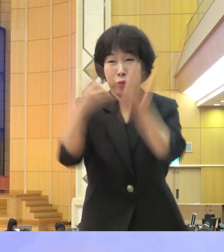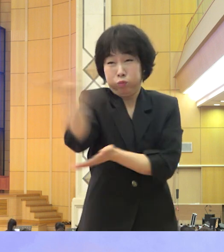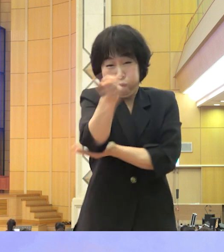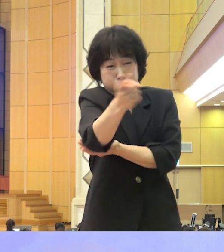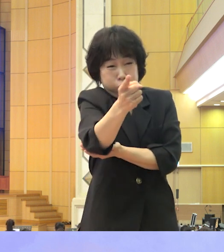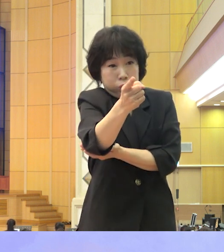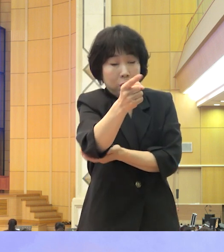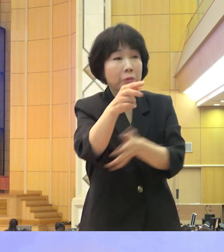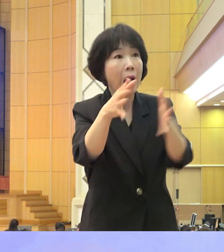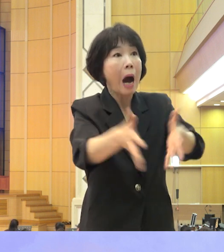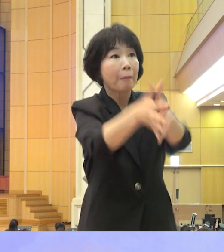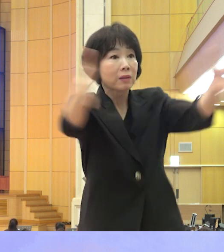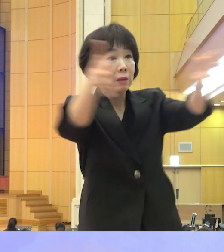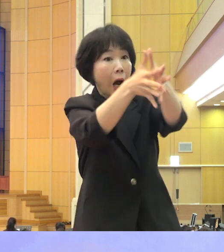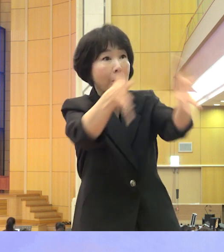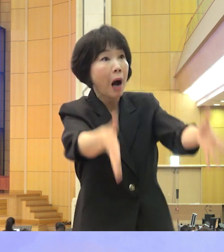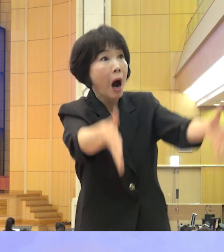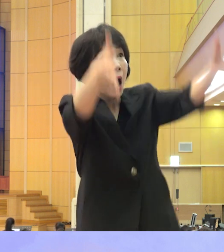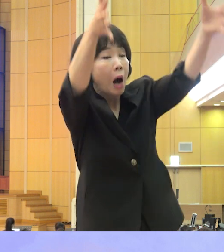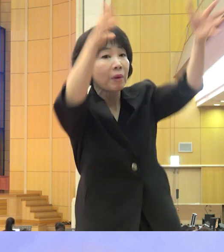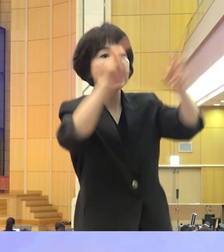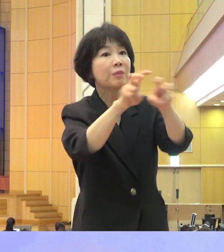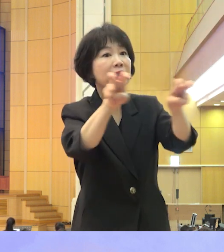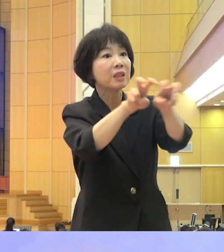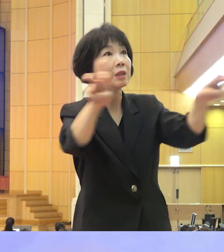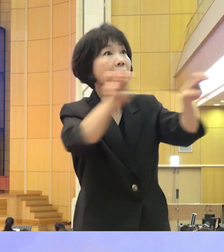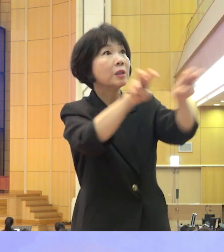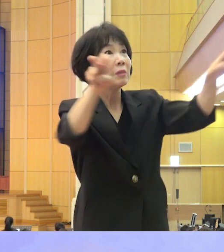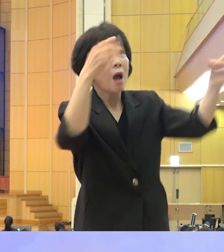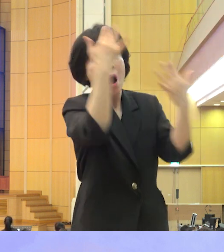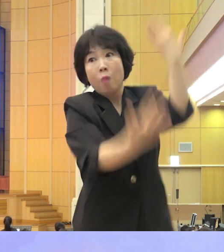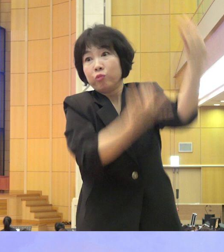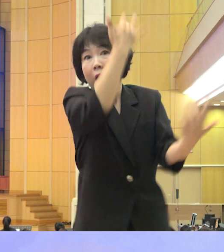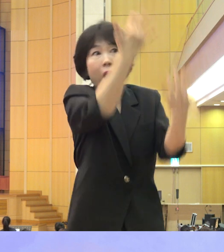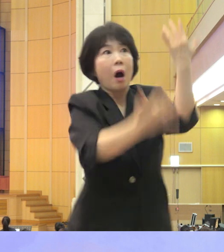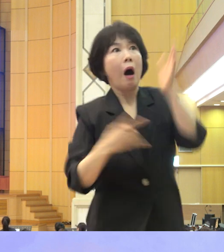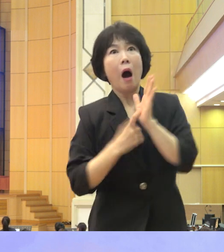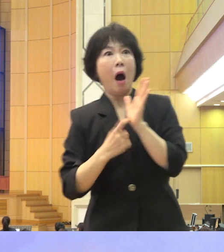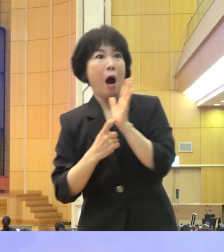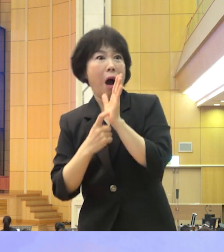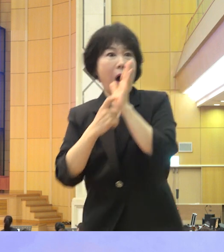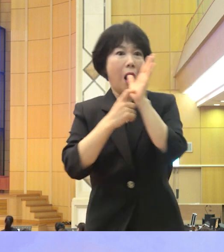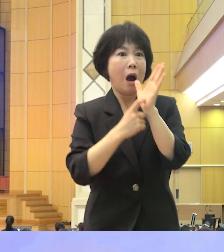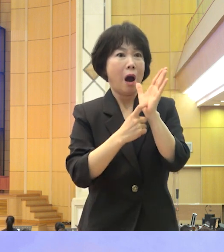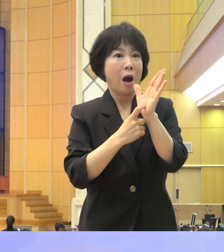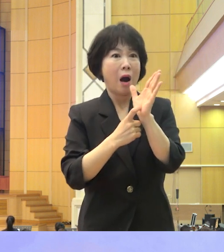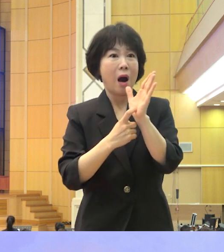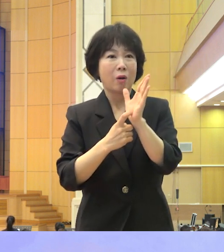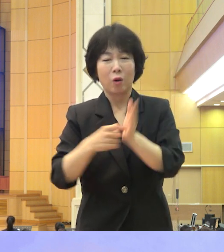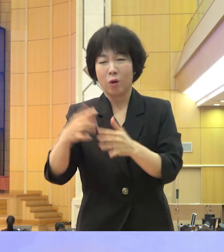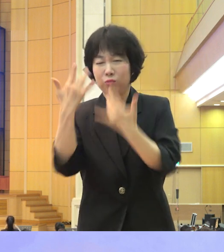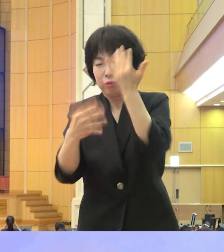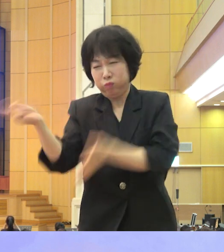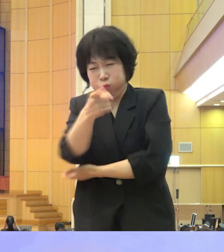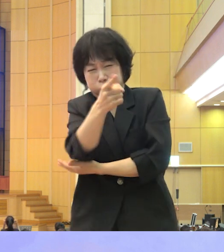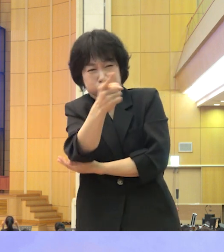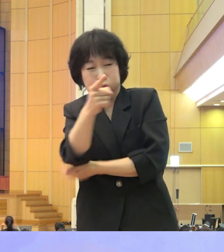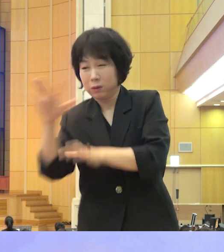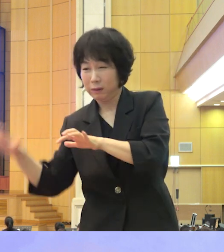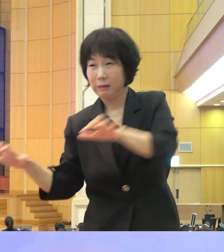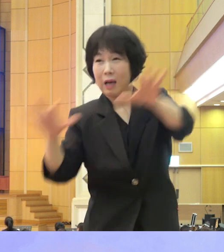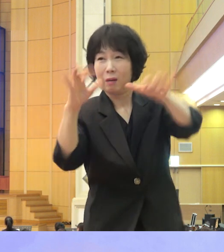20층에 불이 났어요. 그 소방관이니까 이제 그냥 화재를 진압하기 위해서 가서 막